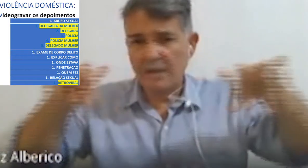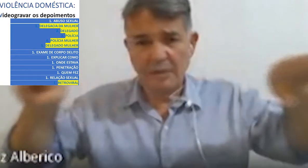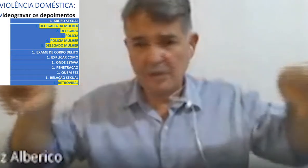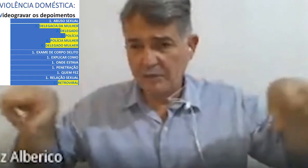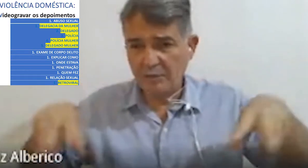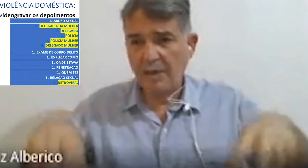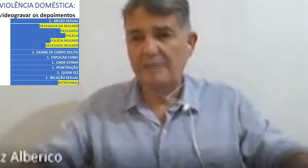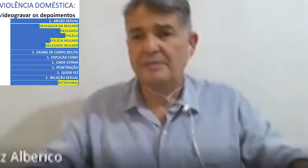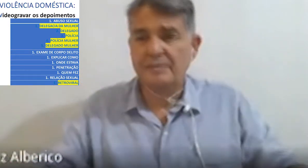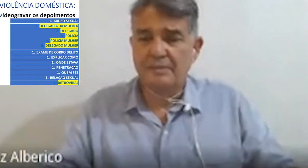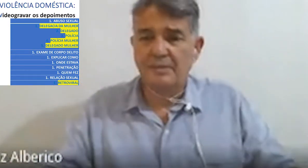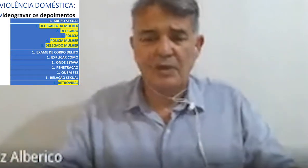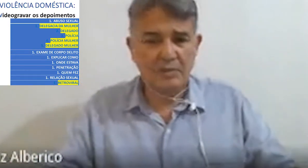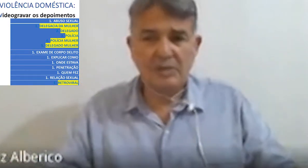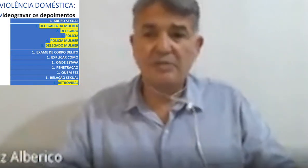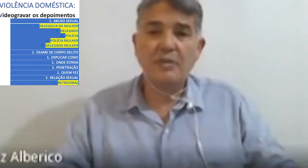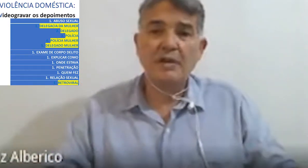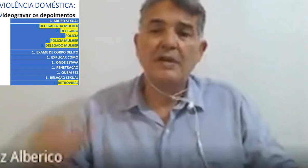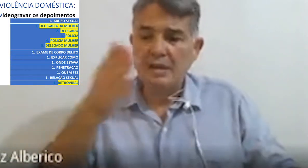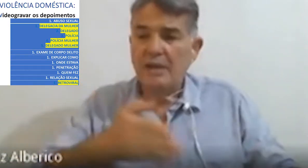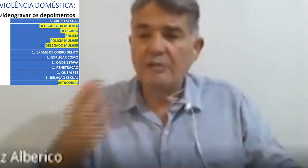câmeras de filmar. Câmeras de filmar. E aí foi